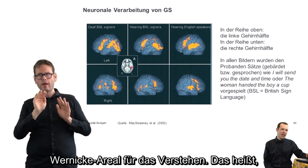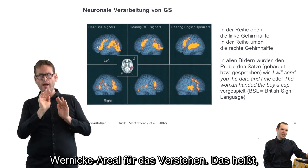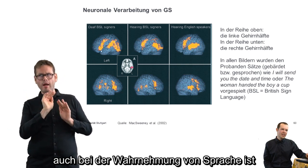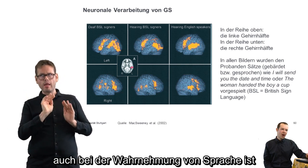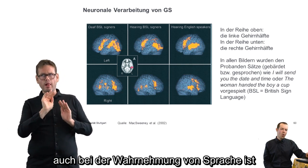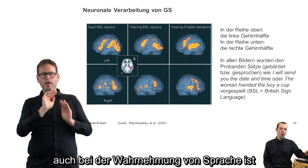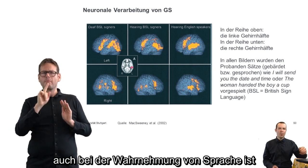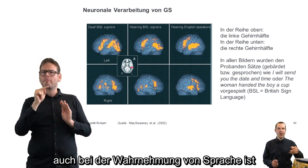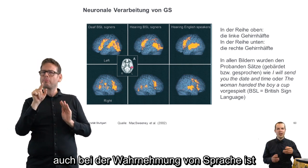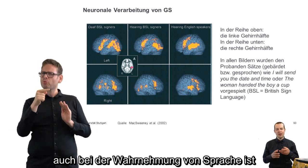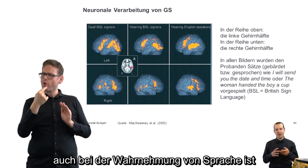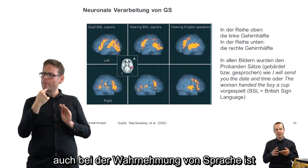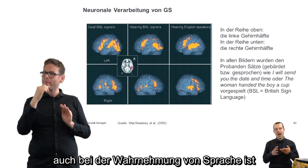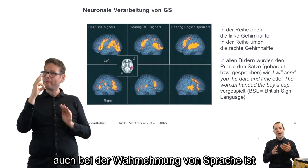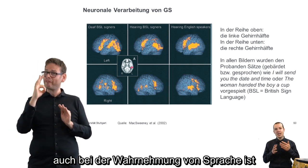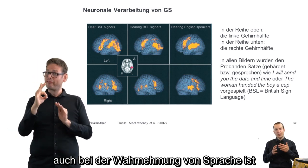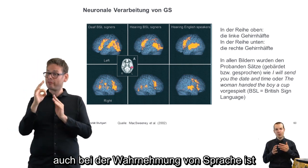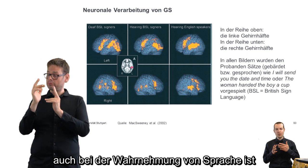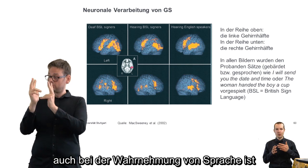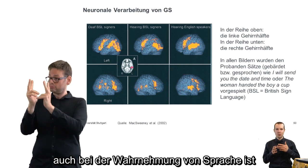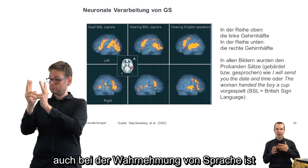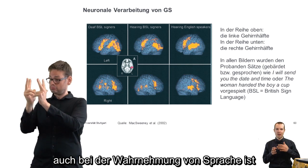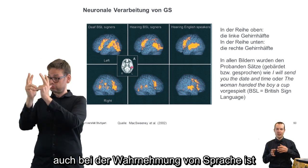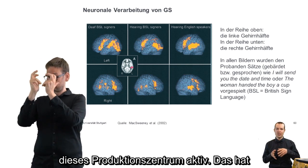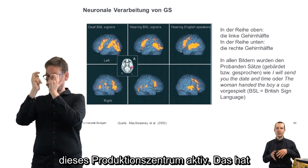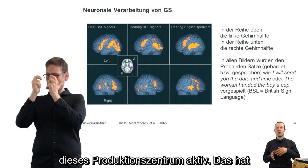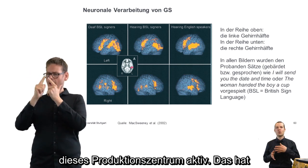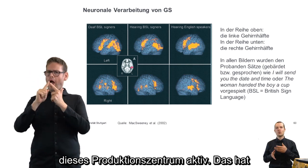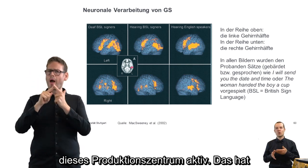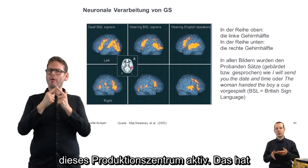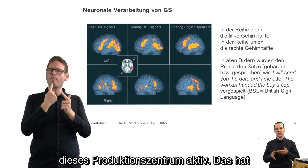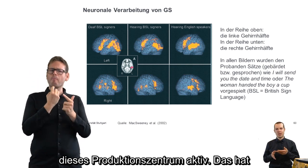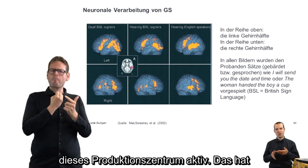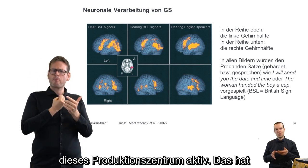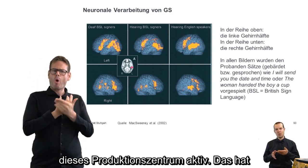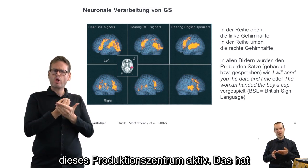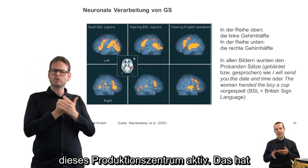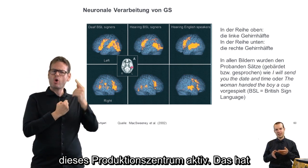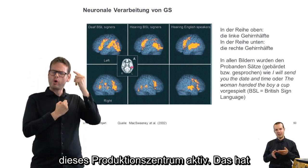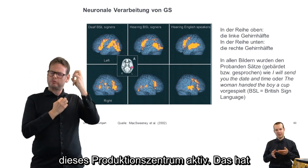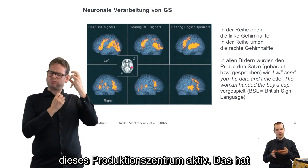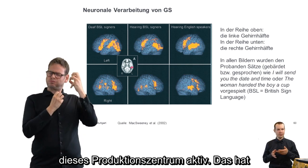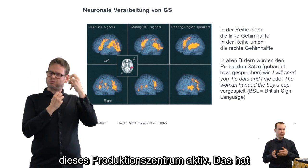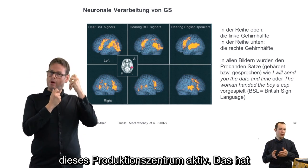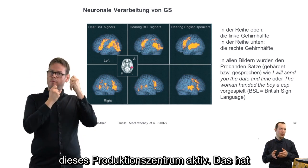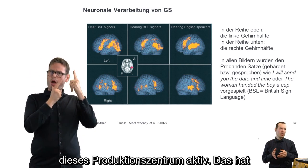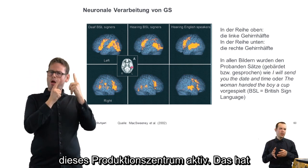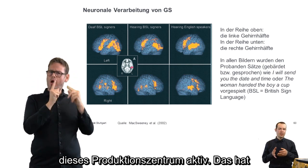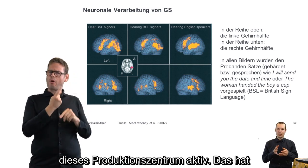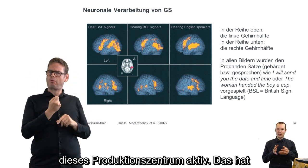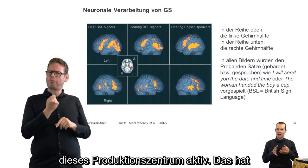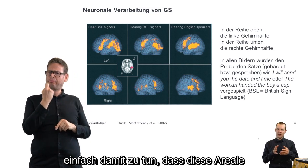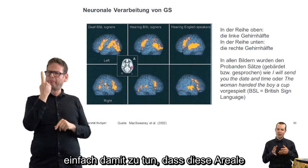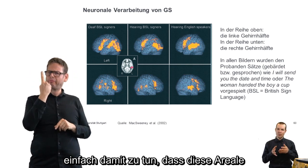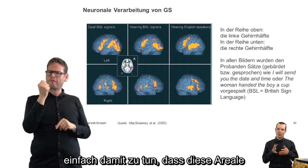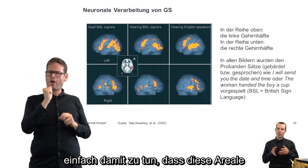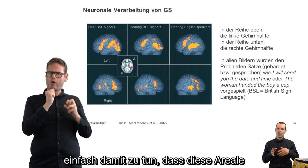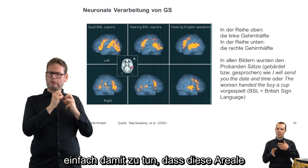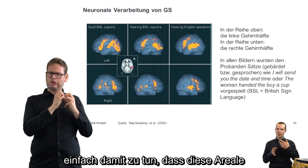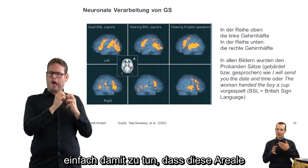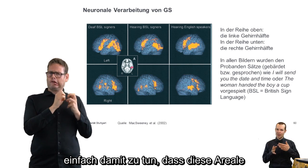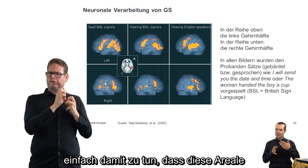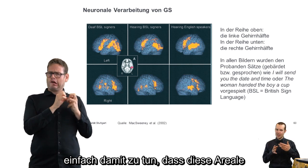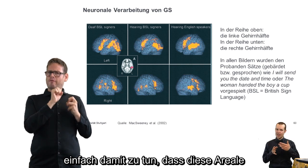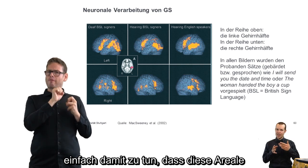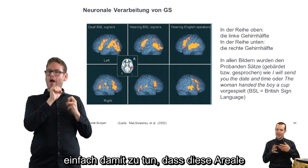Bestehen das heißt auch bei der Wahrnehmung von Sprache ist dieses Produktionszentrum aktiv das hat einfach damit zu